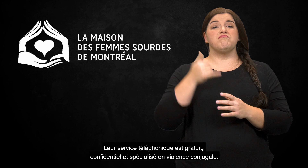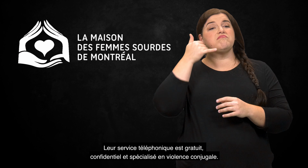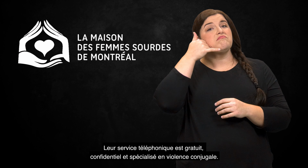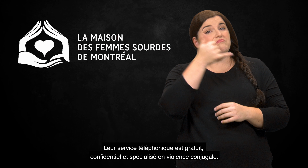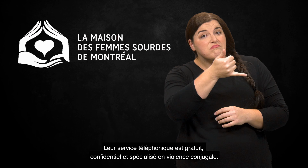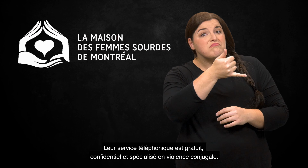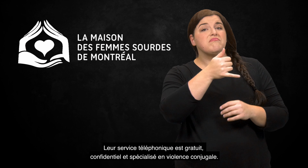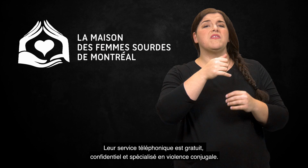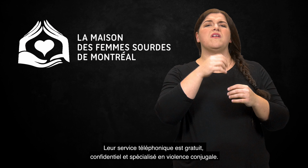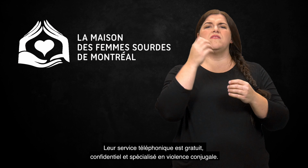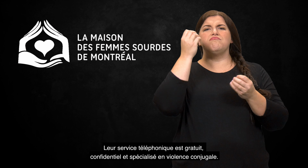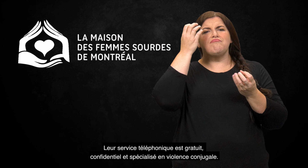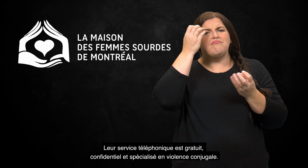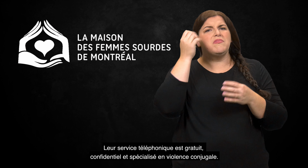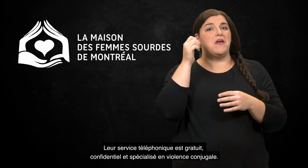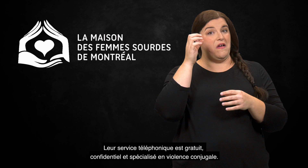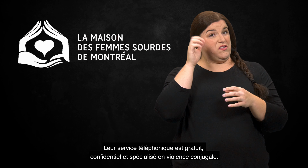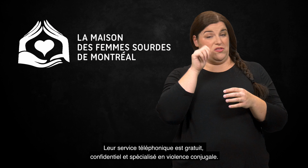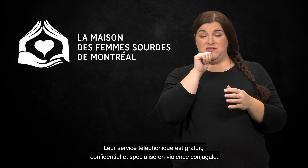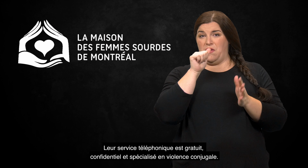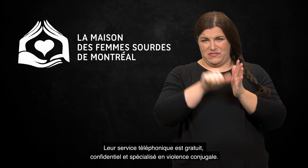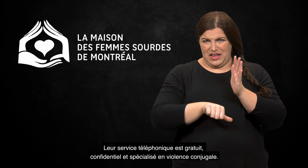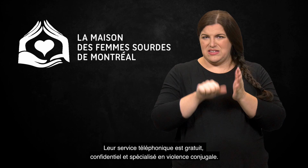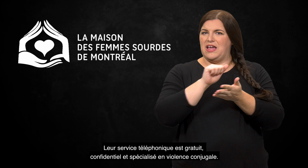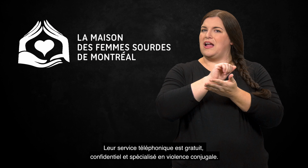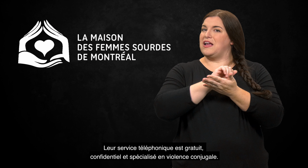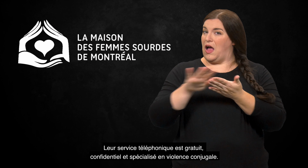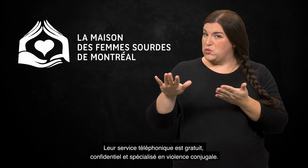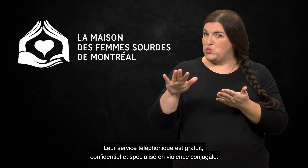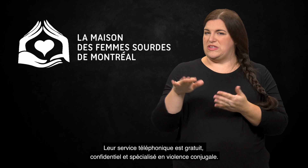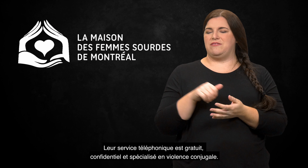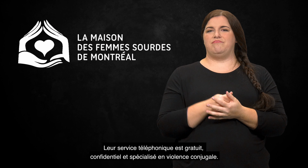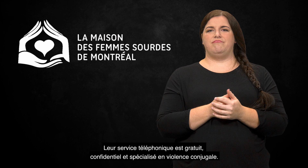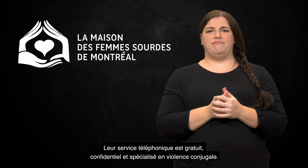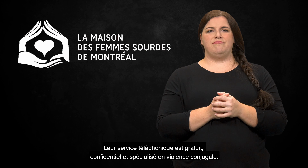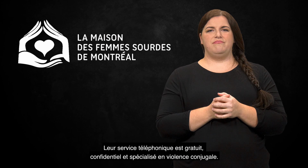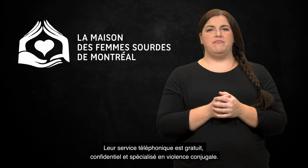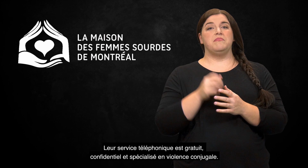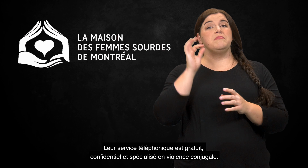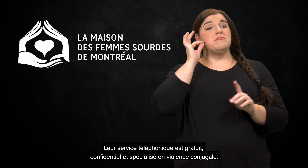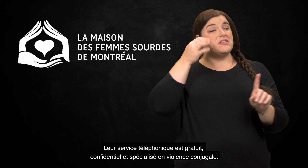Leur service téléphonique est gratuit, confidentiel et spécialisé en violence conjugale.